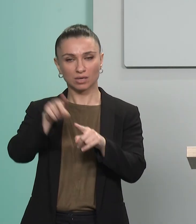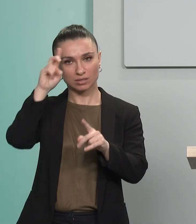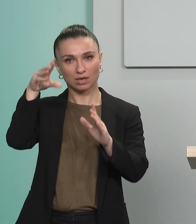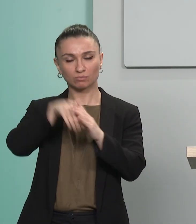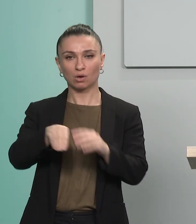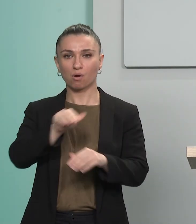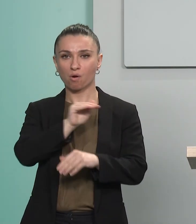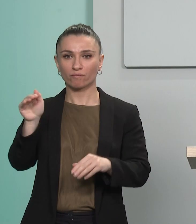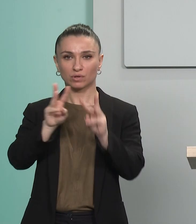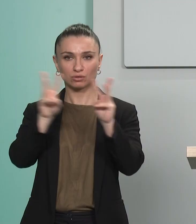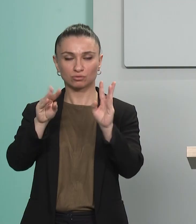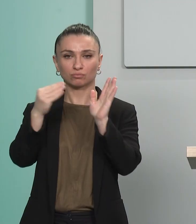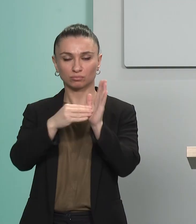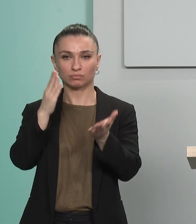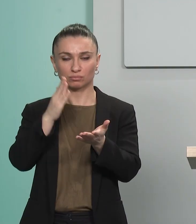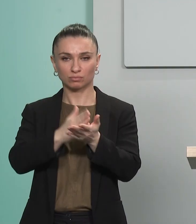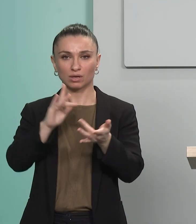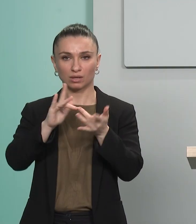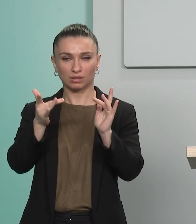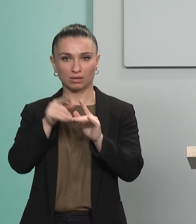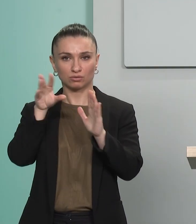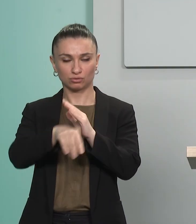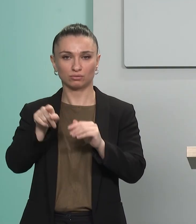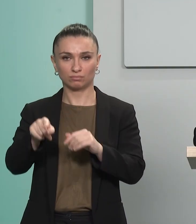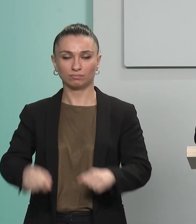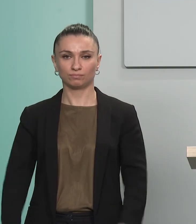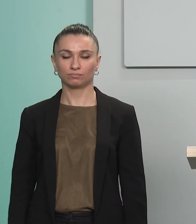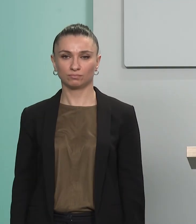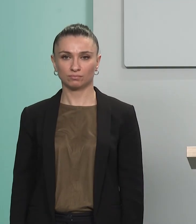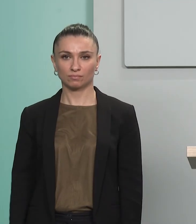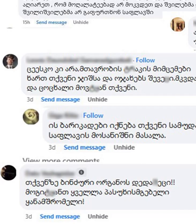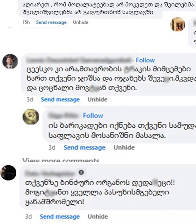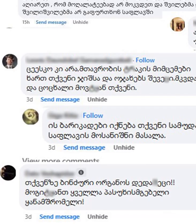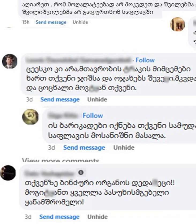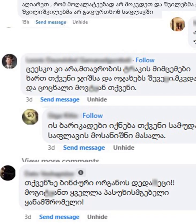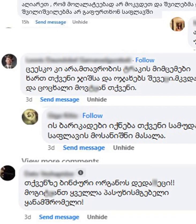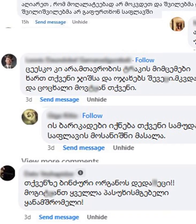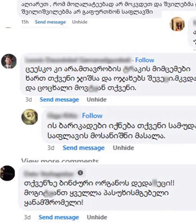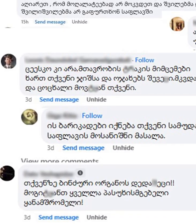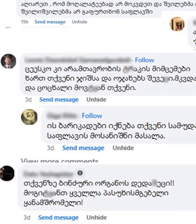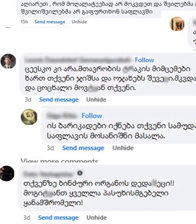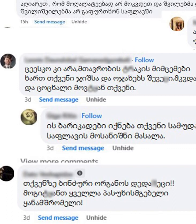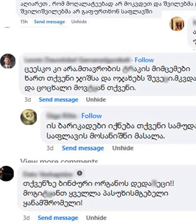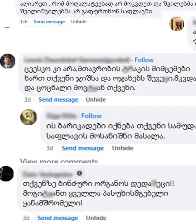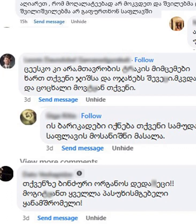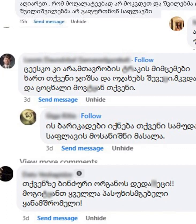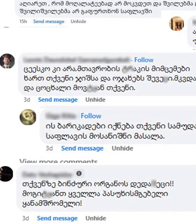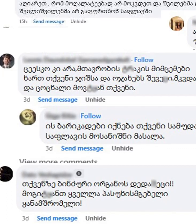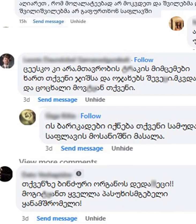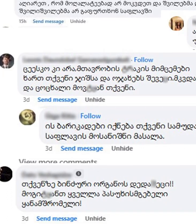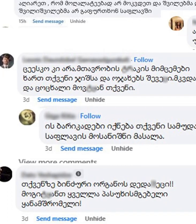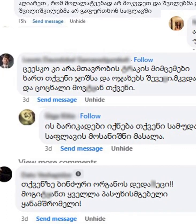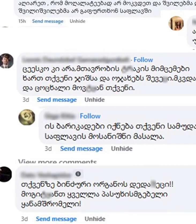უწყების ოფიციალურ ვებგვერდებზე სოციალურ ქსელში. თქვენ ახლა ეკრანზე ხედავთ